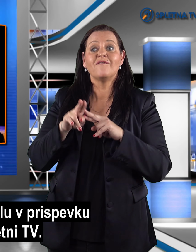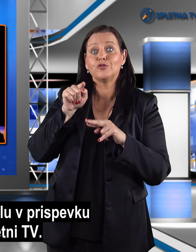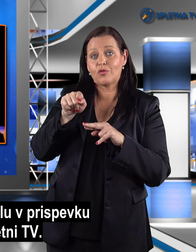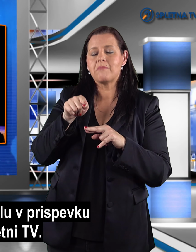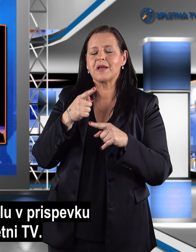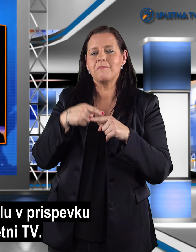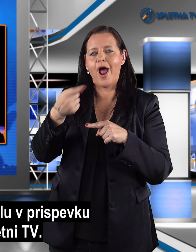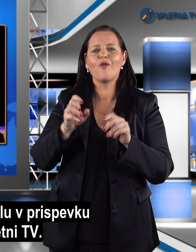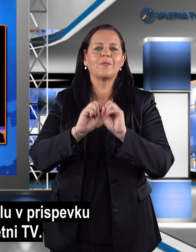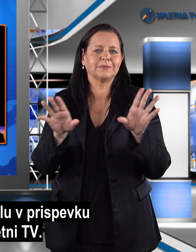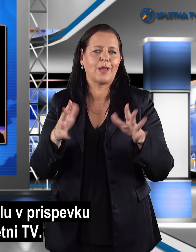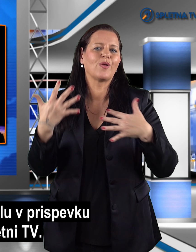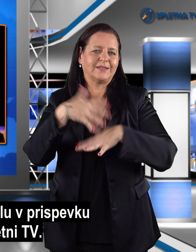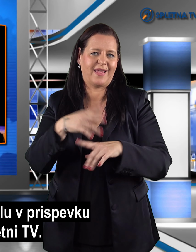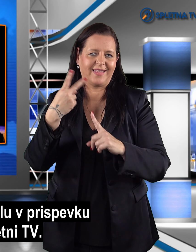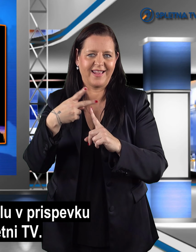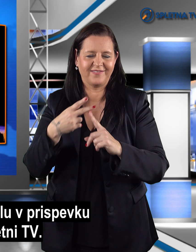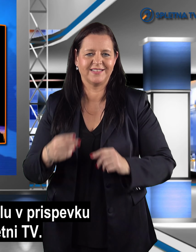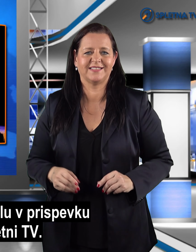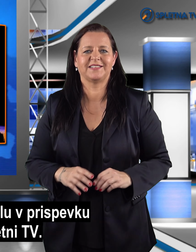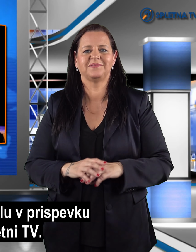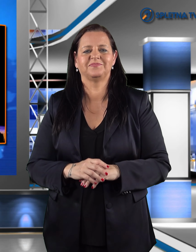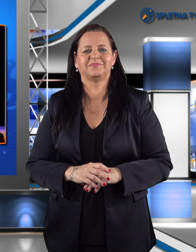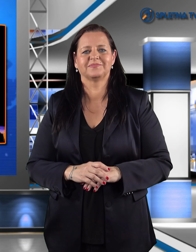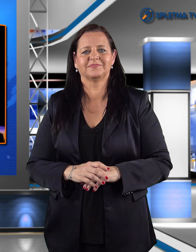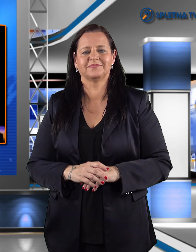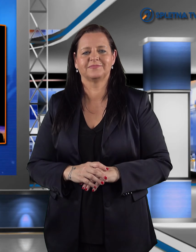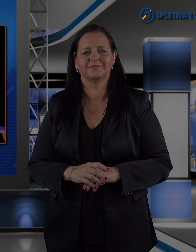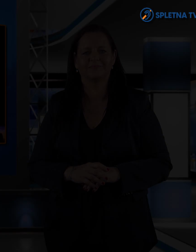Več o tem kmalu v prispevku na Spletni TV.